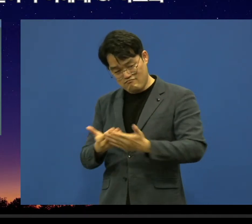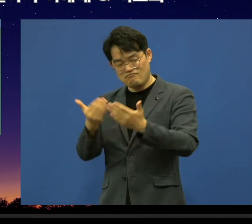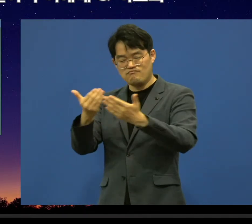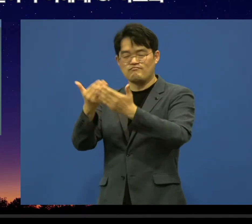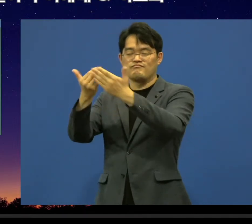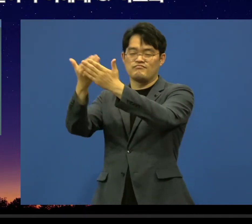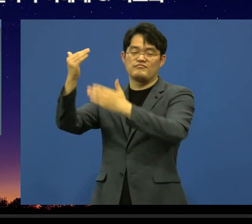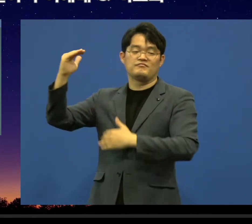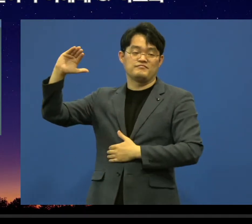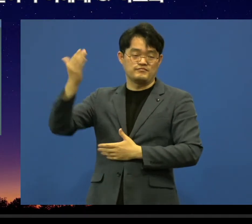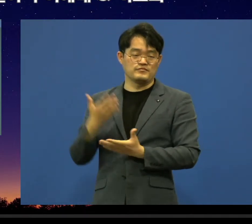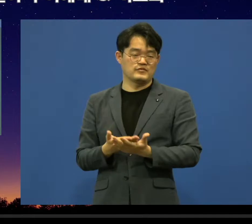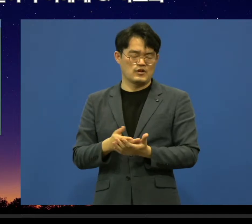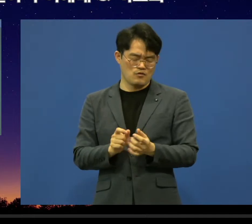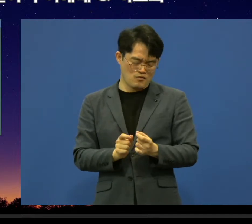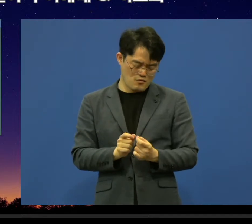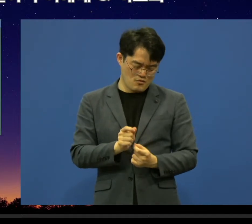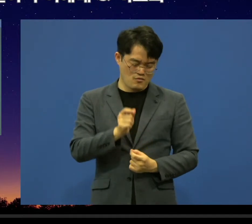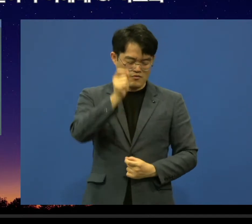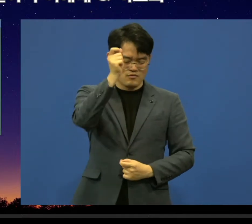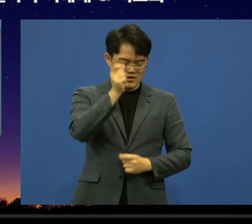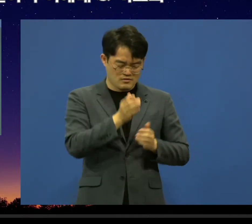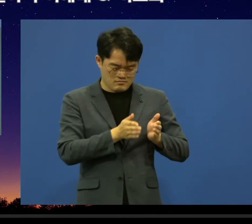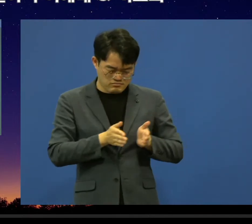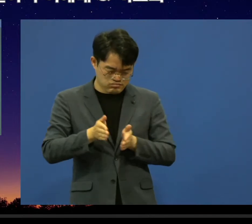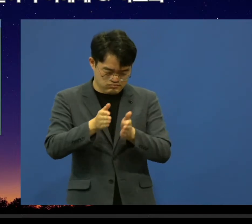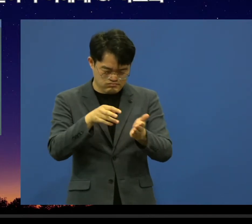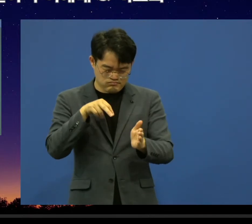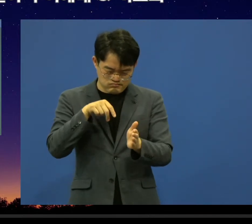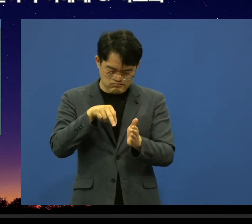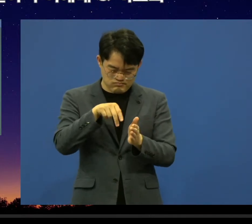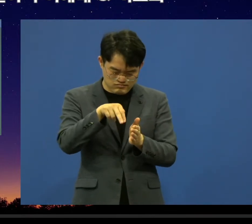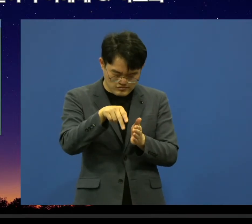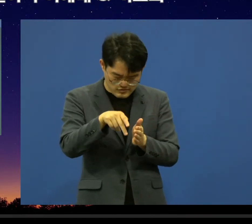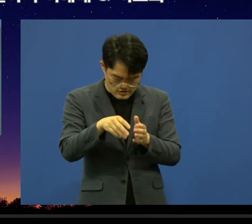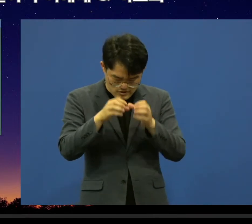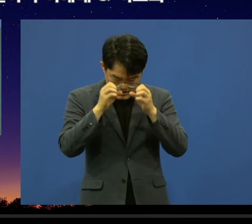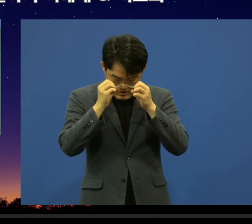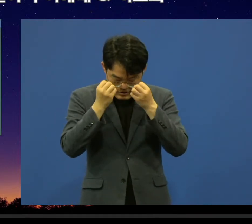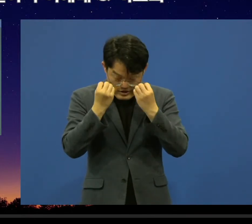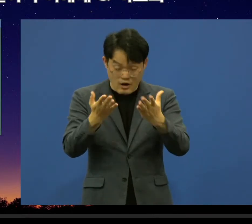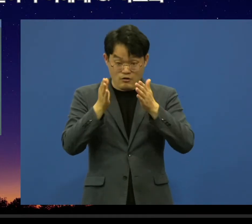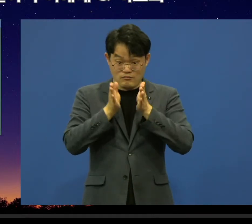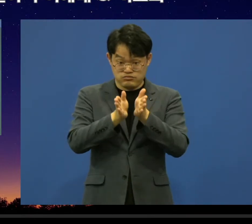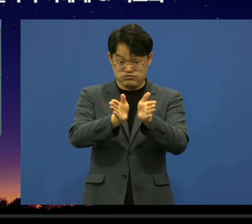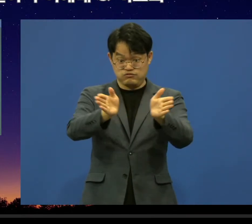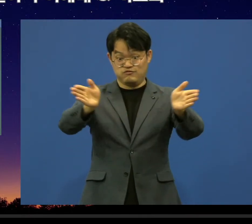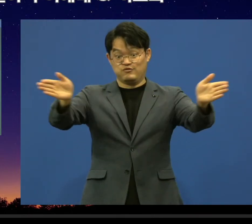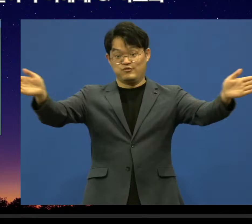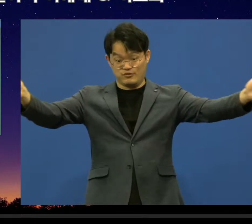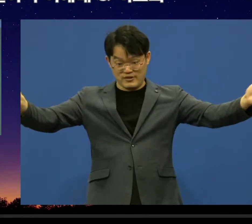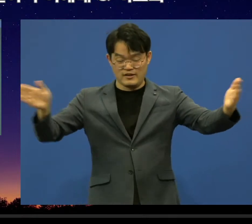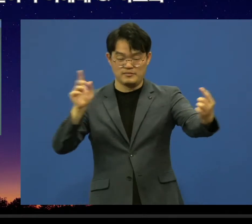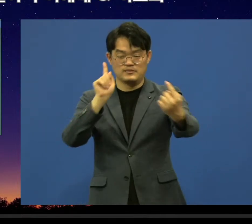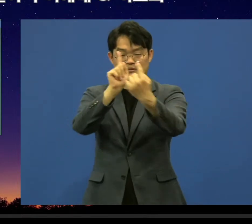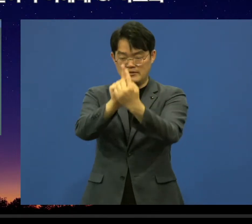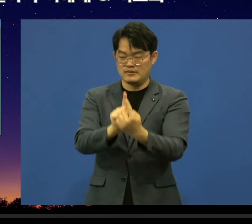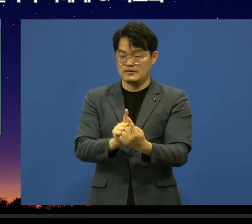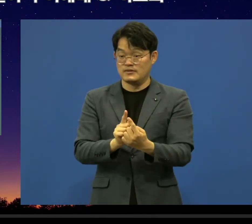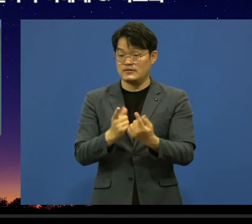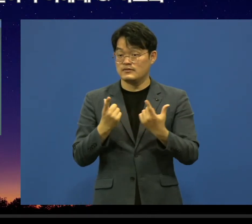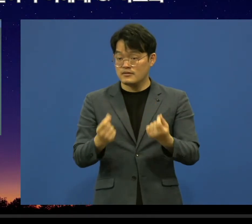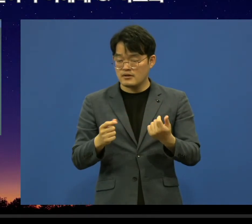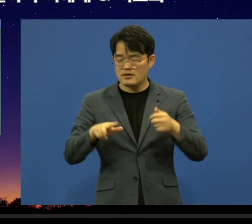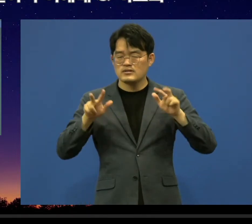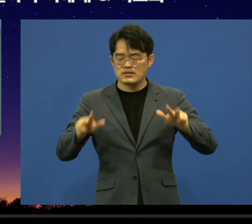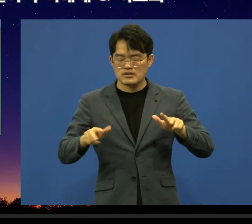길을 접어드는 순간을 만나게 돼요. 그러므로 여러분, 지금 우리가 하고 있는 일, 나의 현실이 너무나